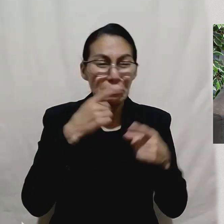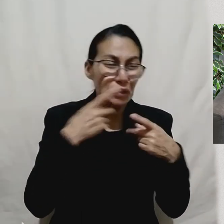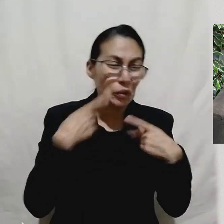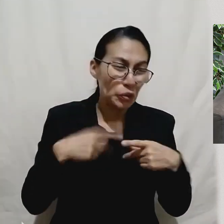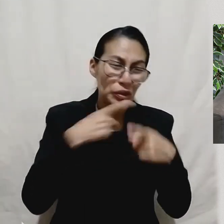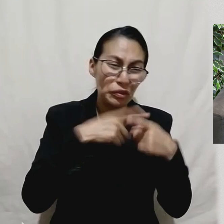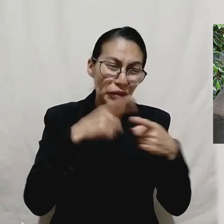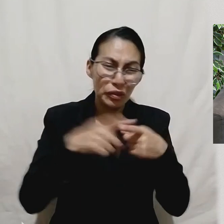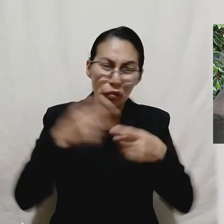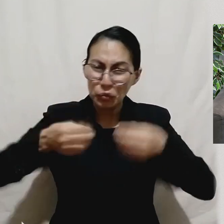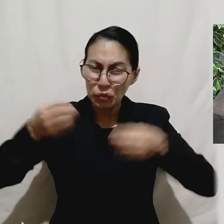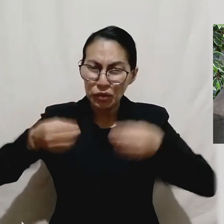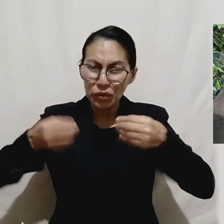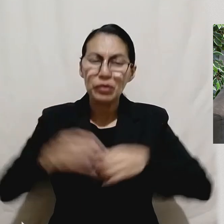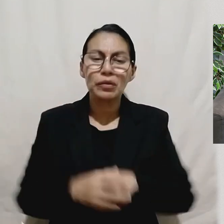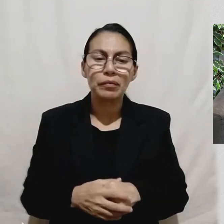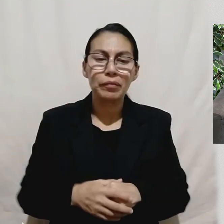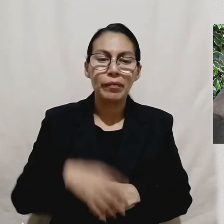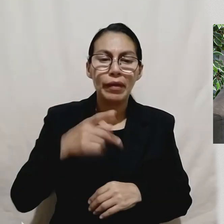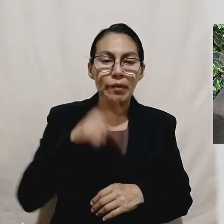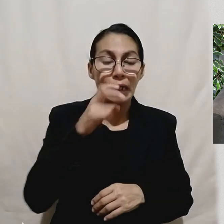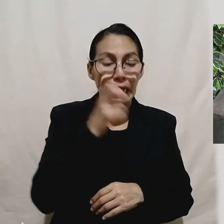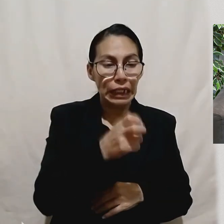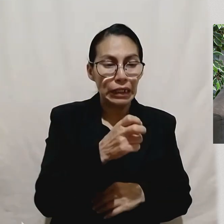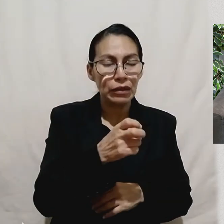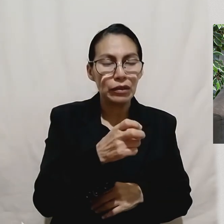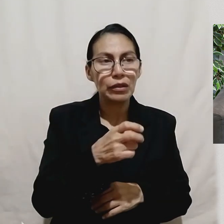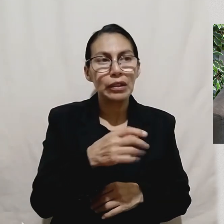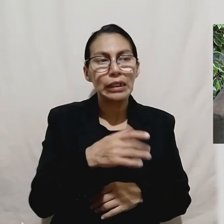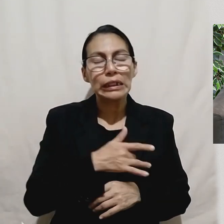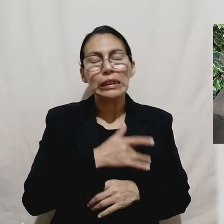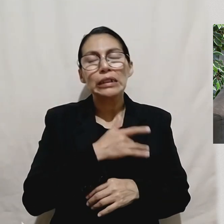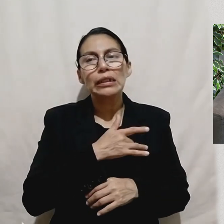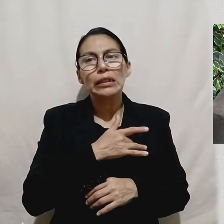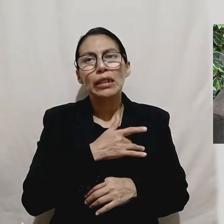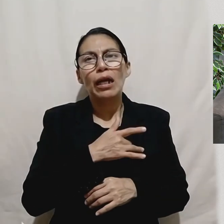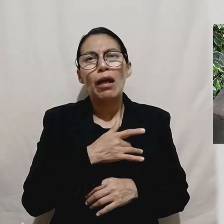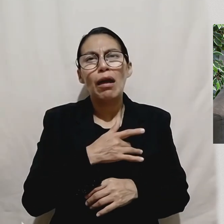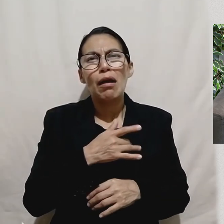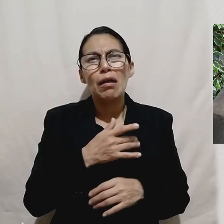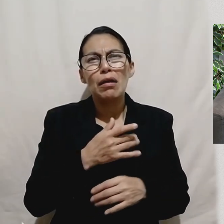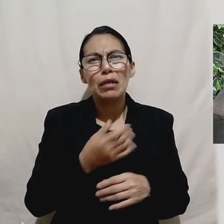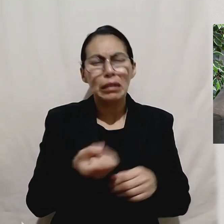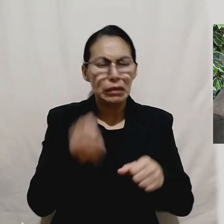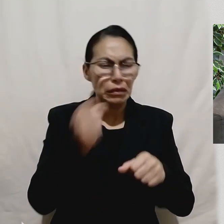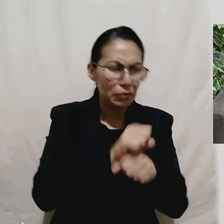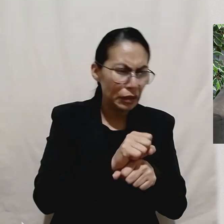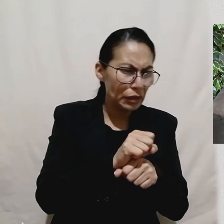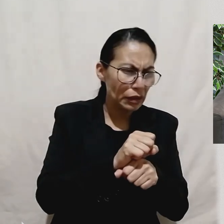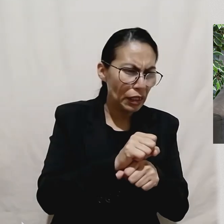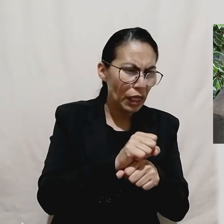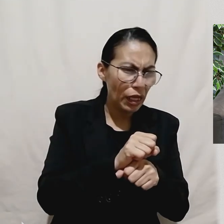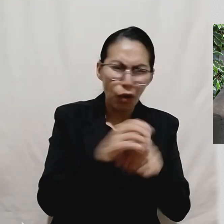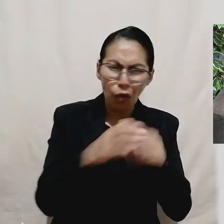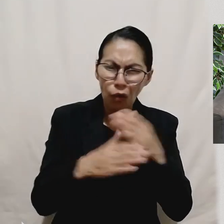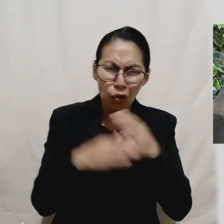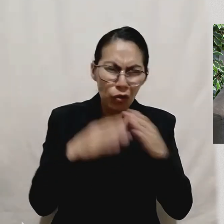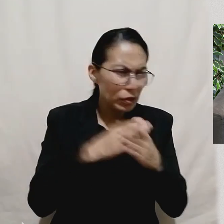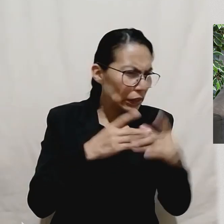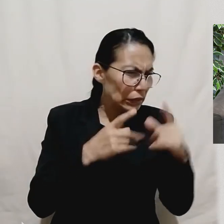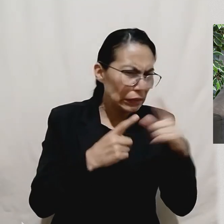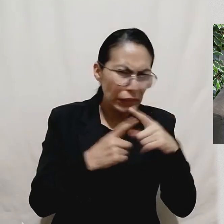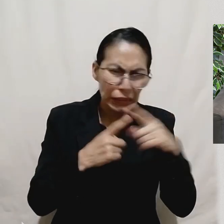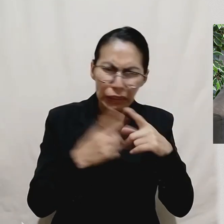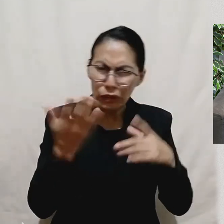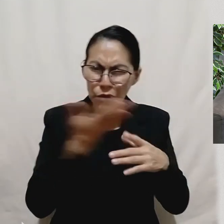que tenemos pero habrá sido como ese Oasis en en medio de la semana en donde se me olvidan en ese momento no